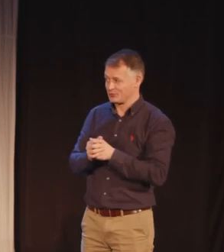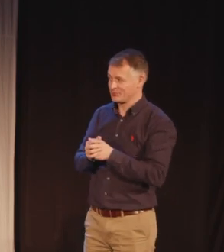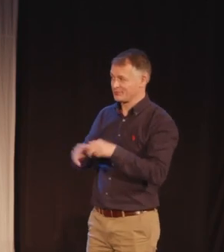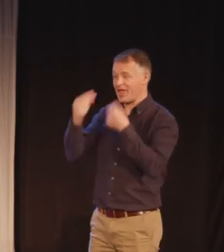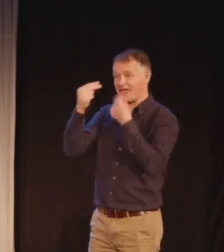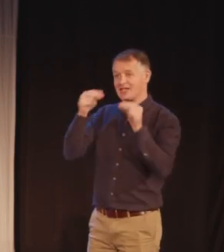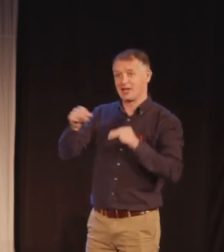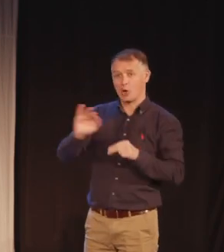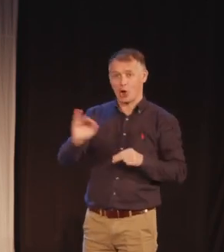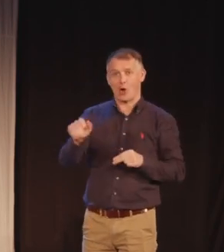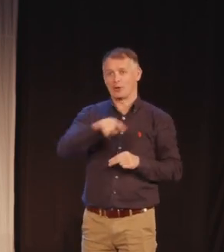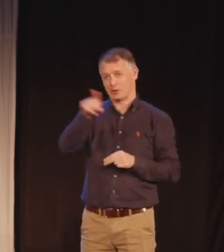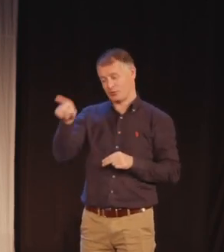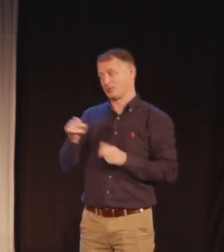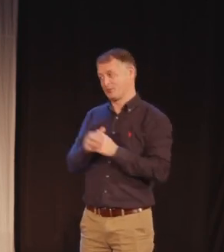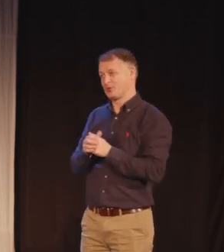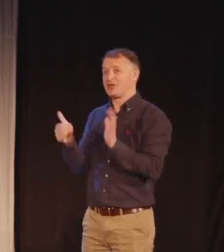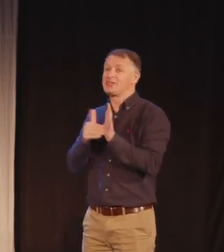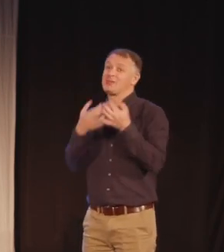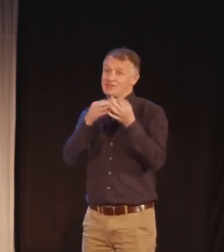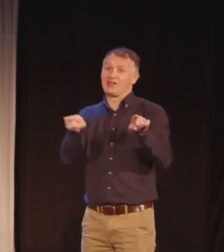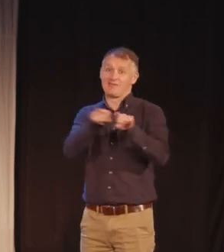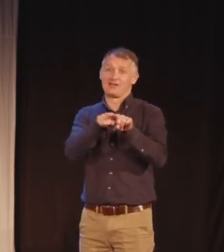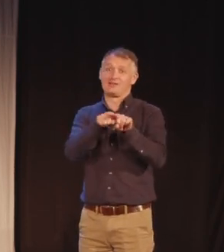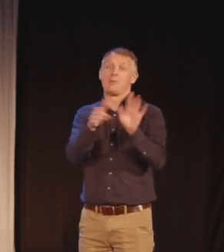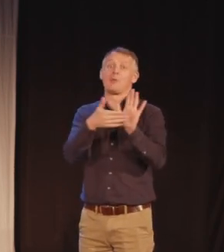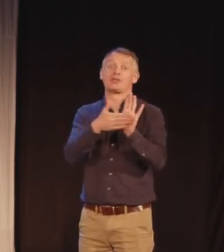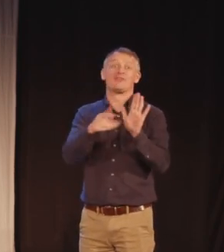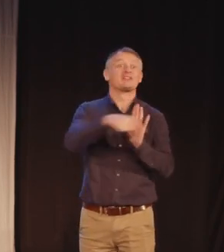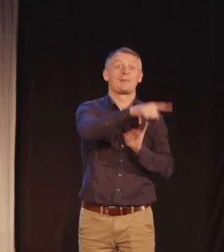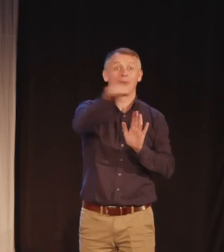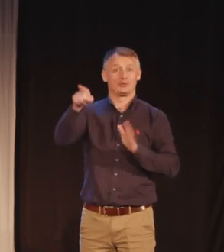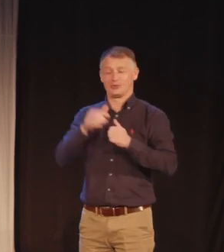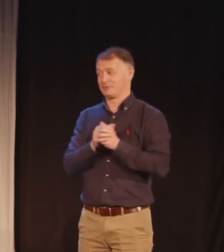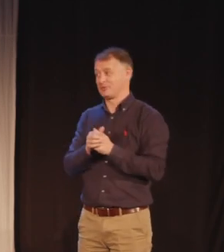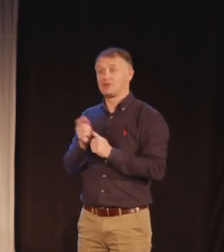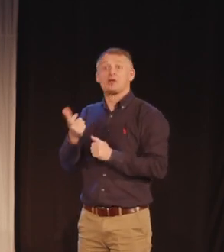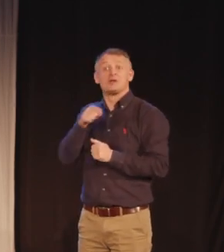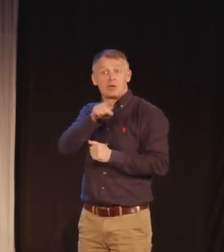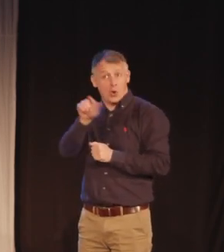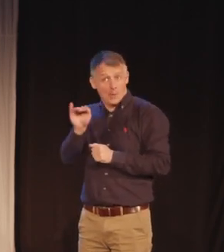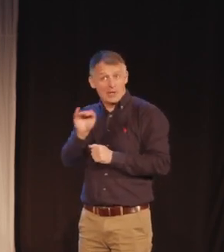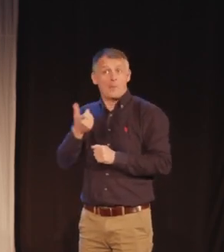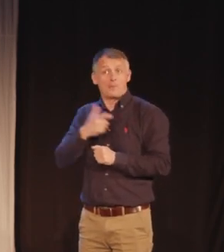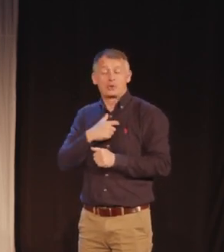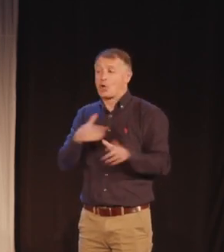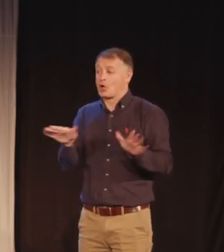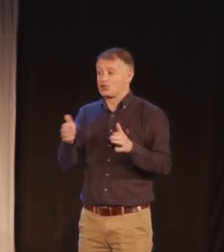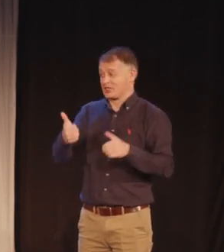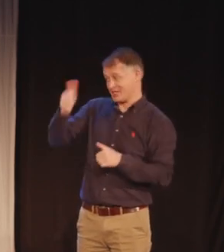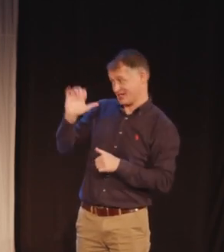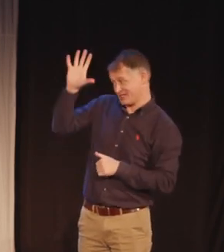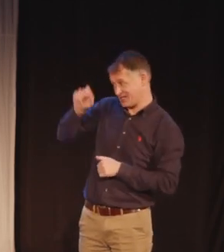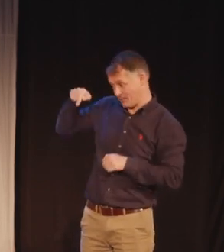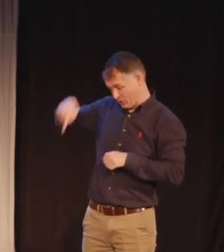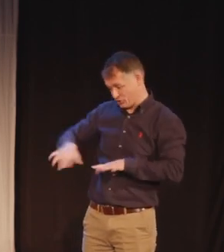Exemplul lor ar trebui să fie motivație pentru noi. Ei pot orice. Aseară să știți că pe